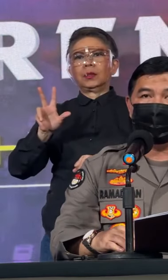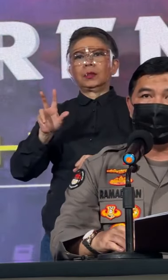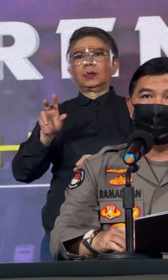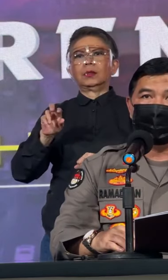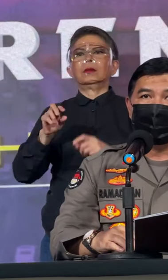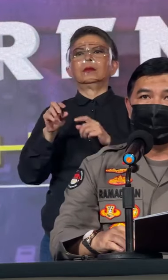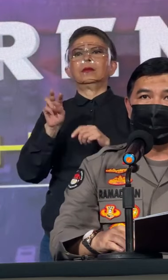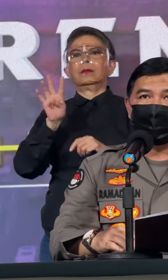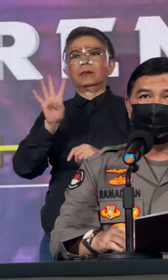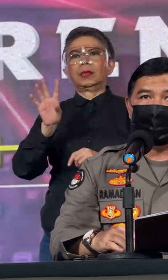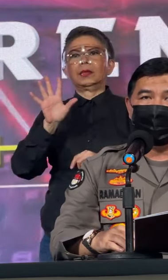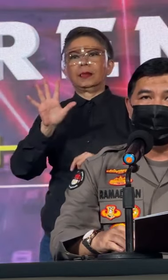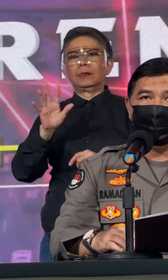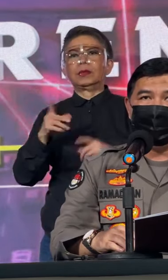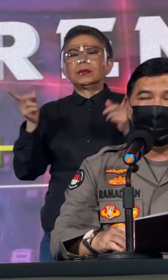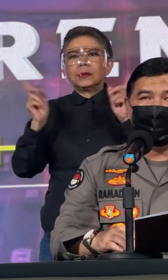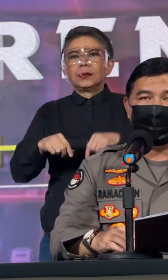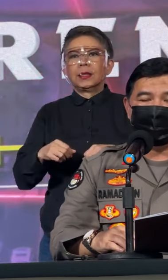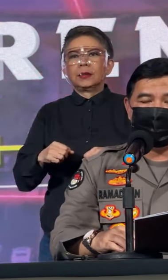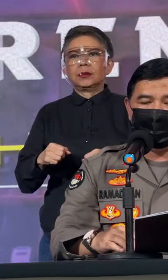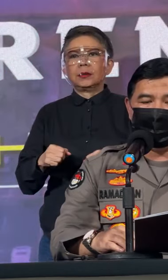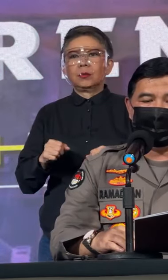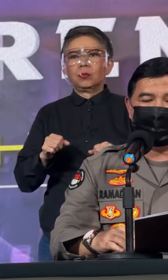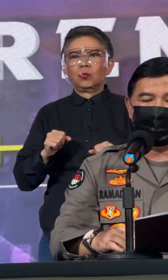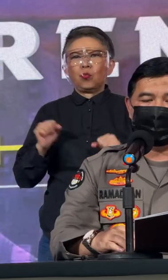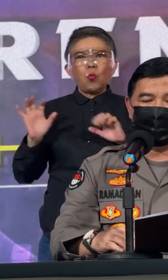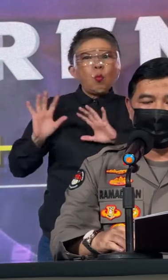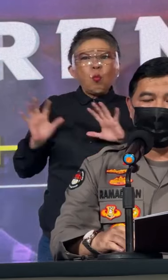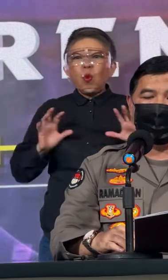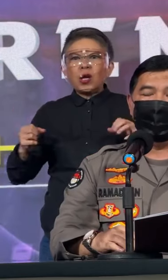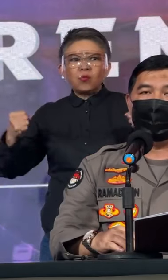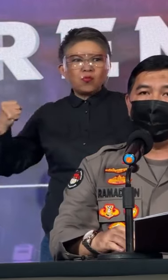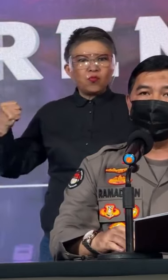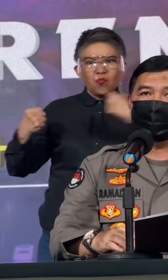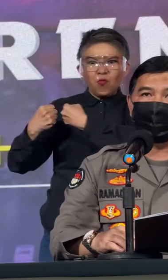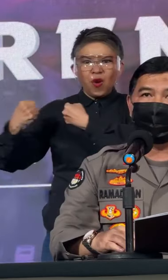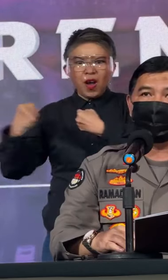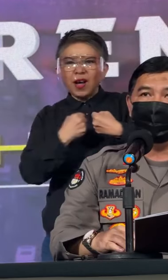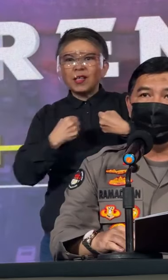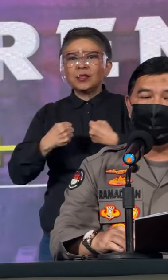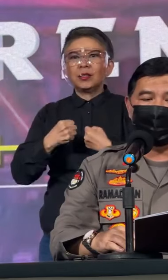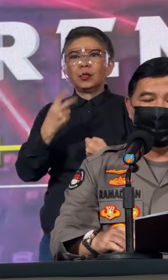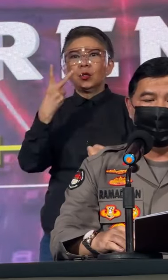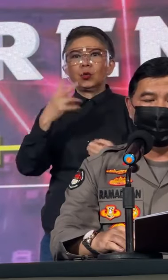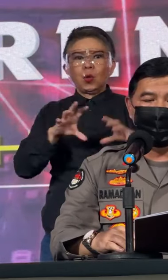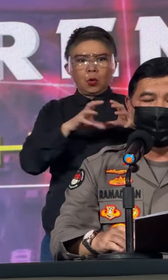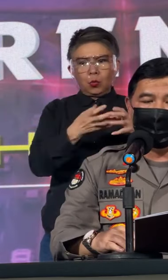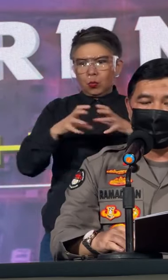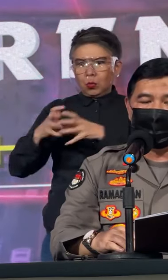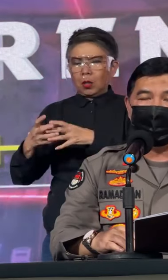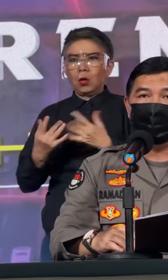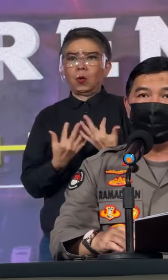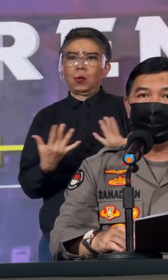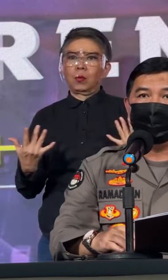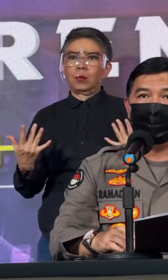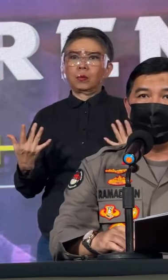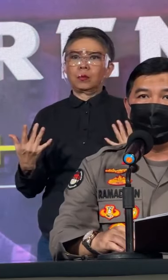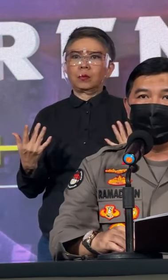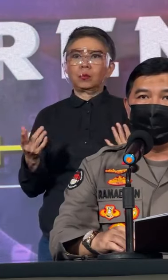23.45, terjadi aksi serang antar 2 kelompok